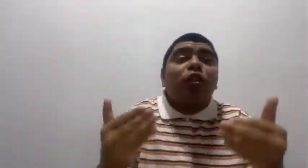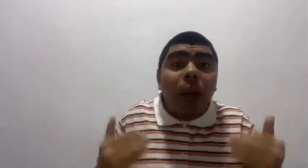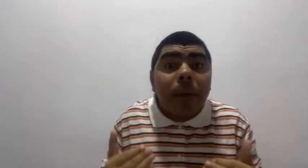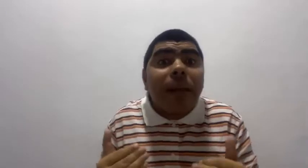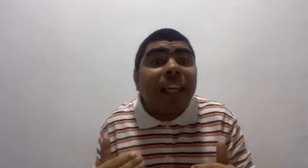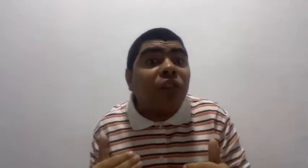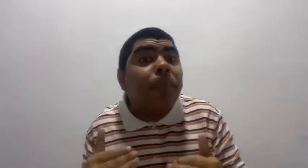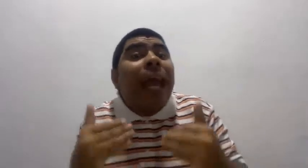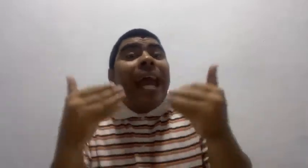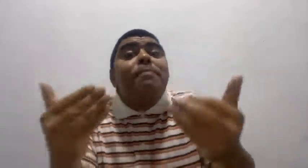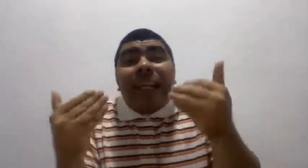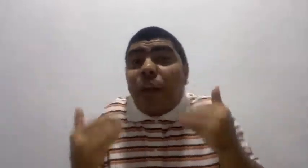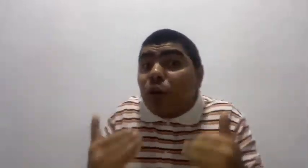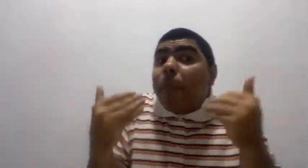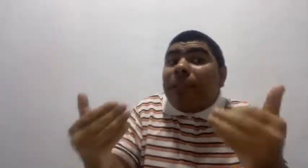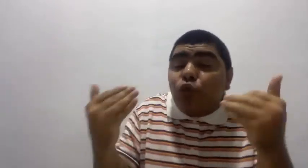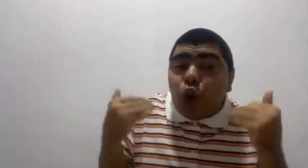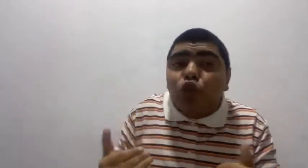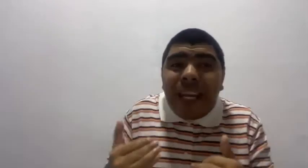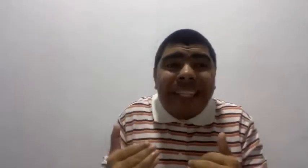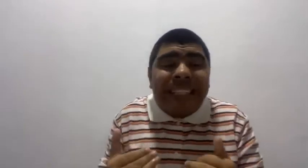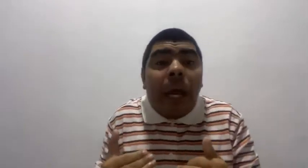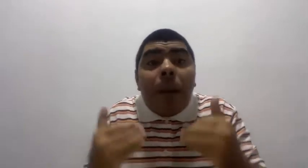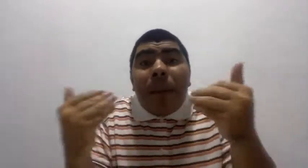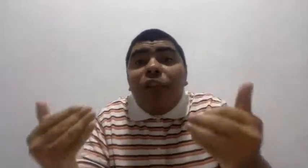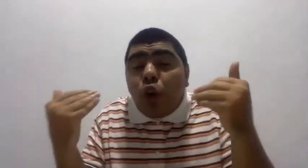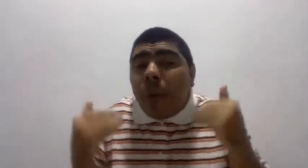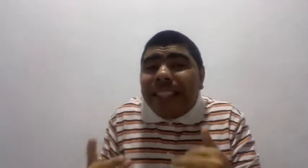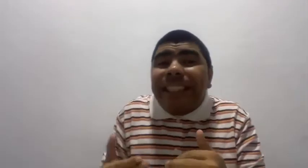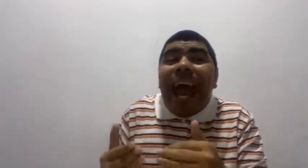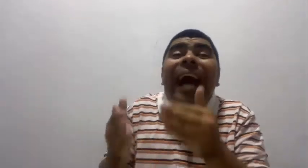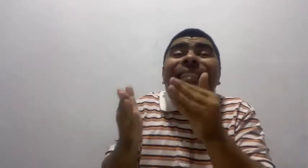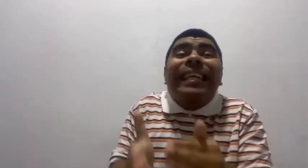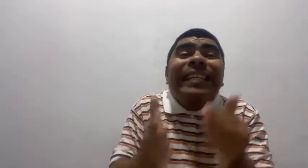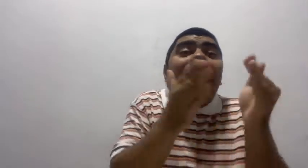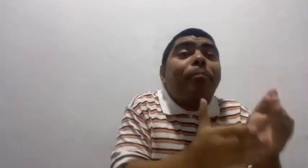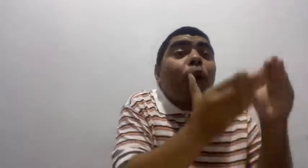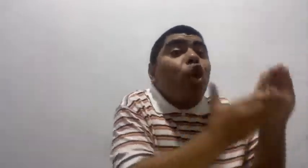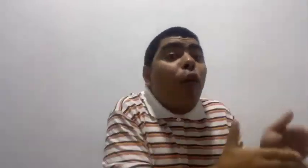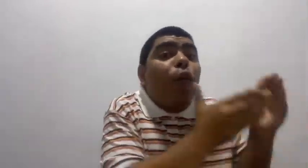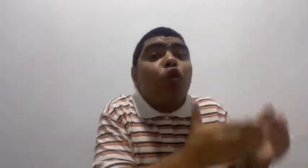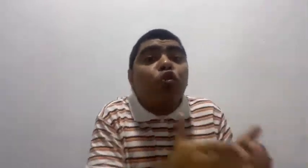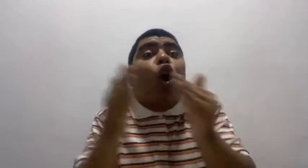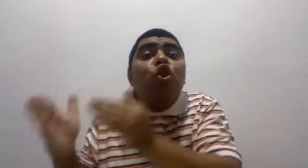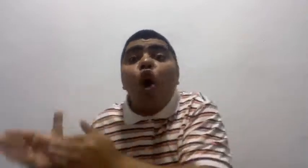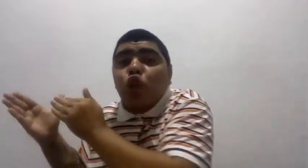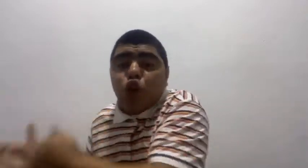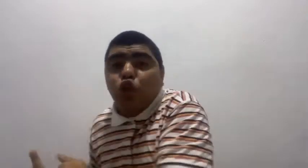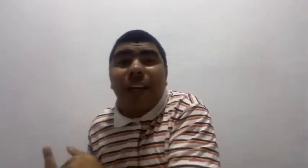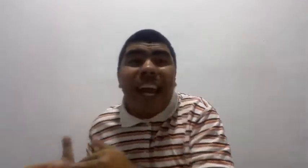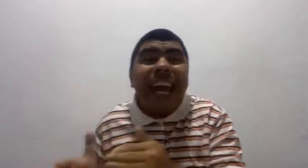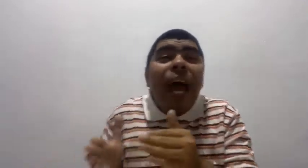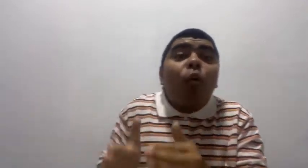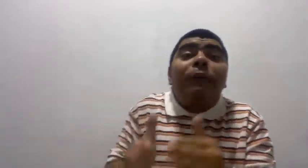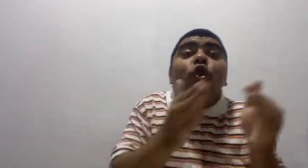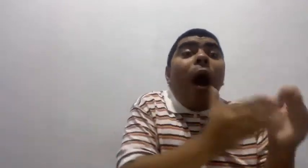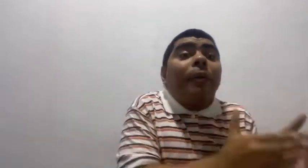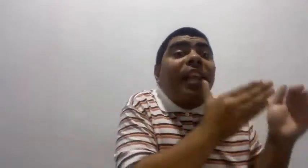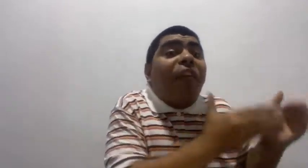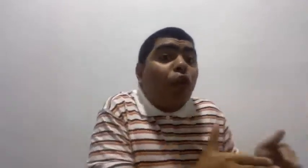la Biblia dice en Mateo capítulo 7, verso 20. Así que por los frutos los conoceréis. Cuando habla de frutos,